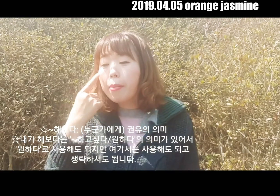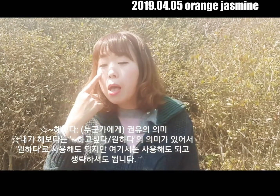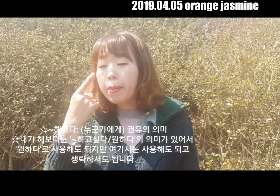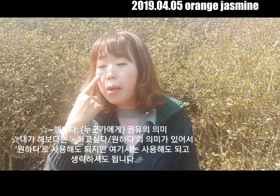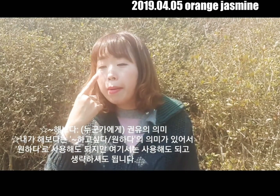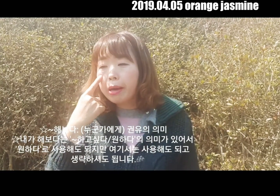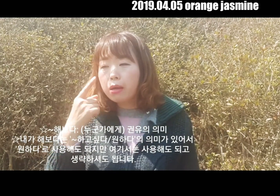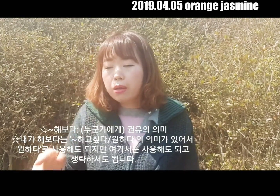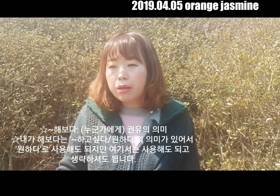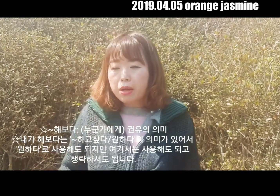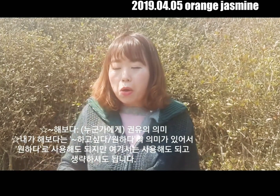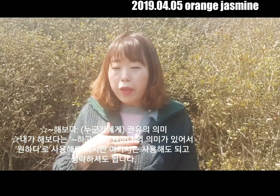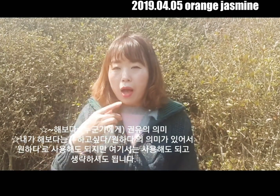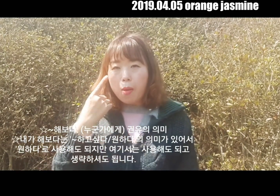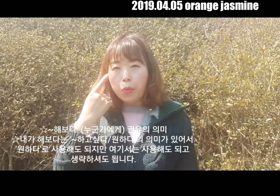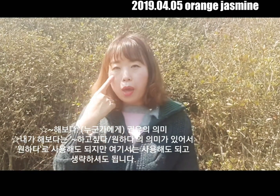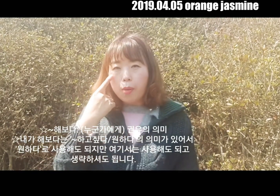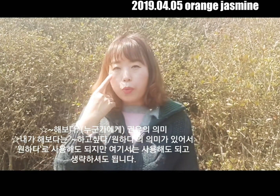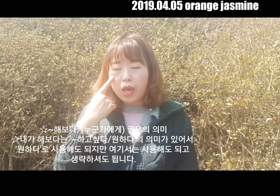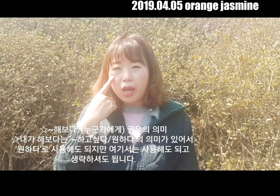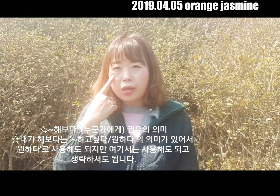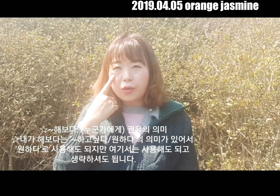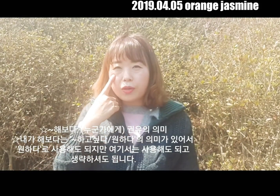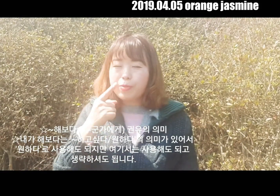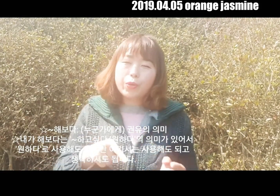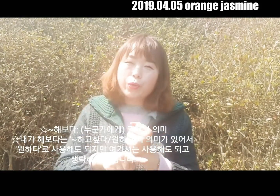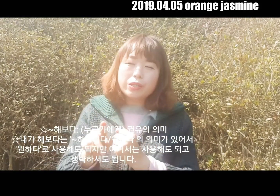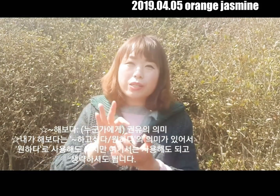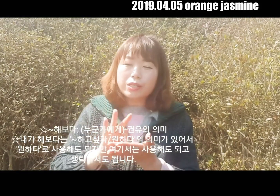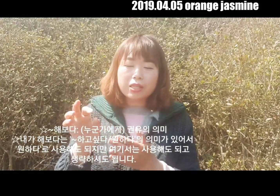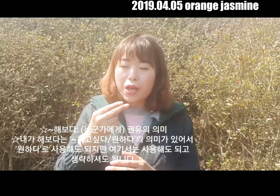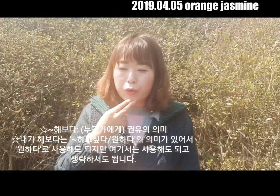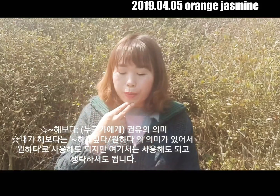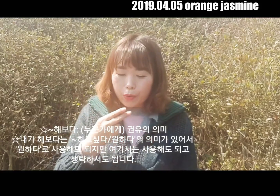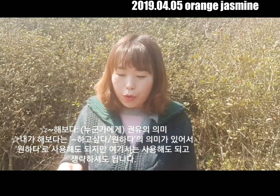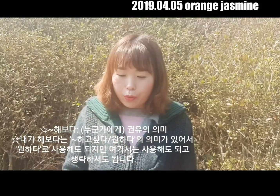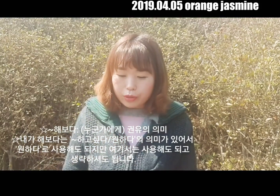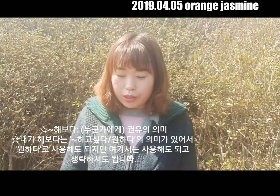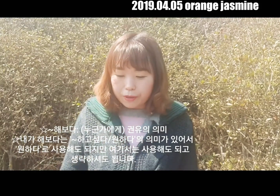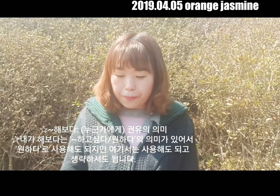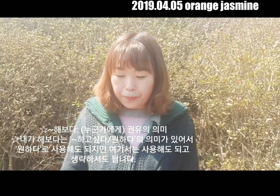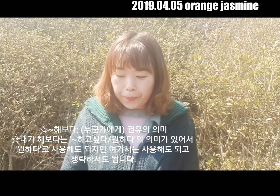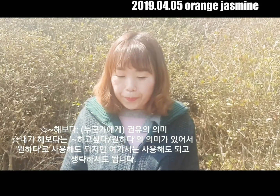해봐 내가 해볼게 이런 의미로는 사용이 별로 없거든요.